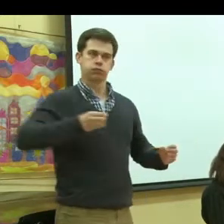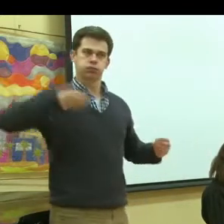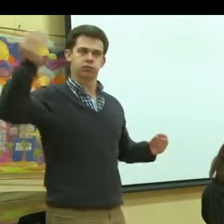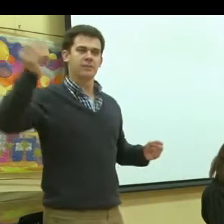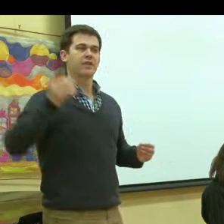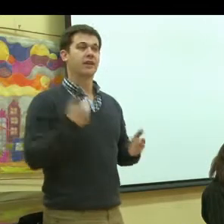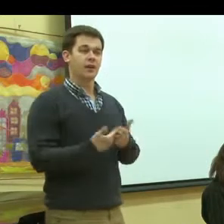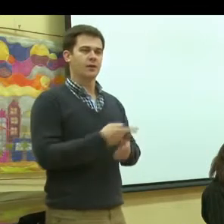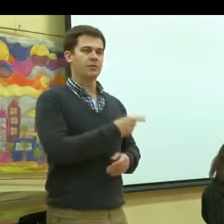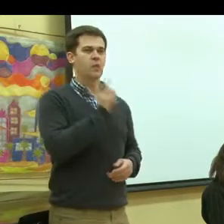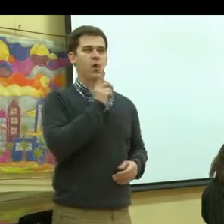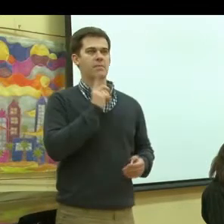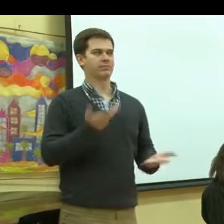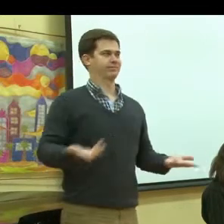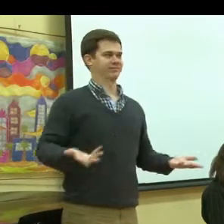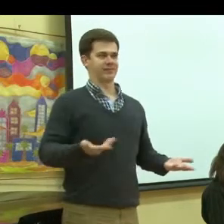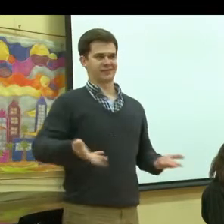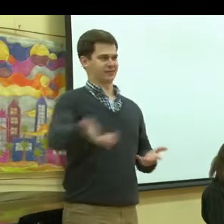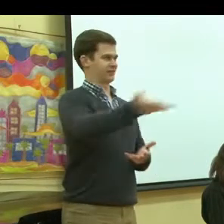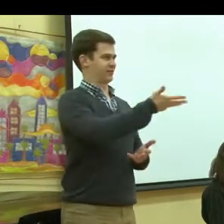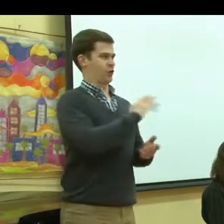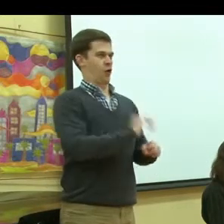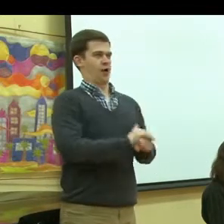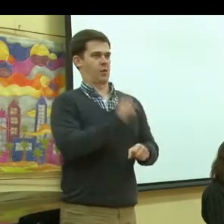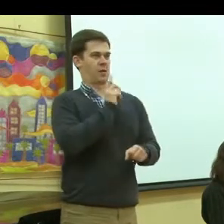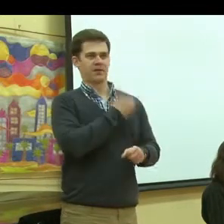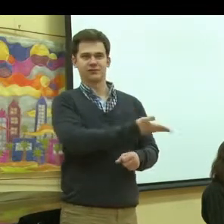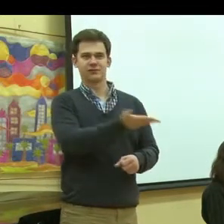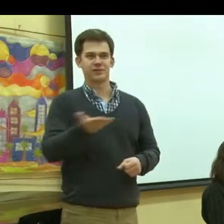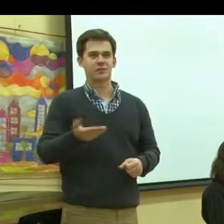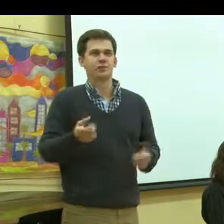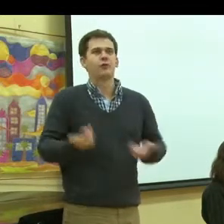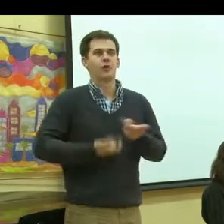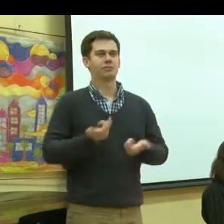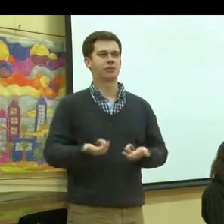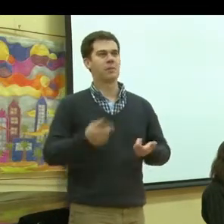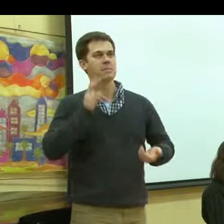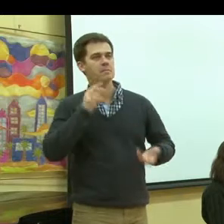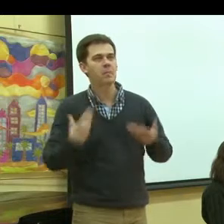troszeczkę rozerwać, zrelaksować. Al escuchar ese ritmo, que era del agrado